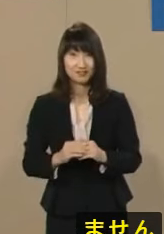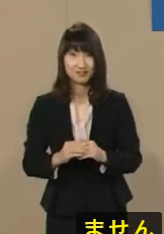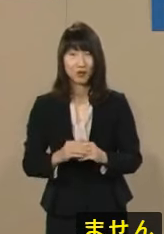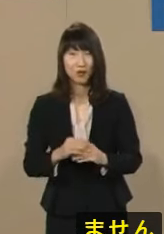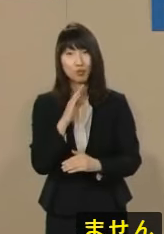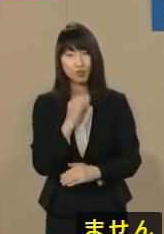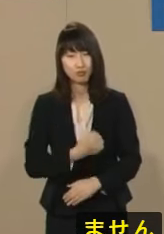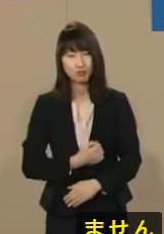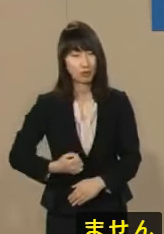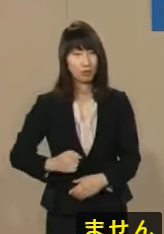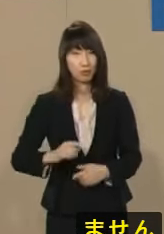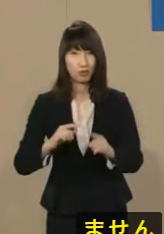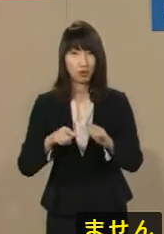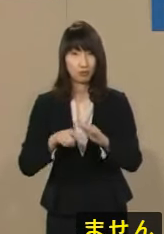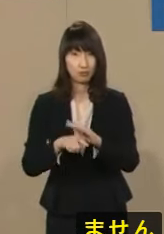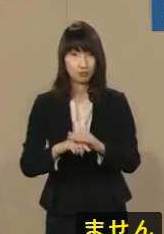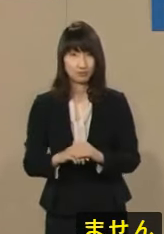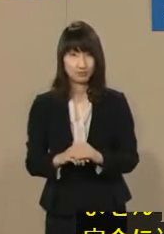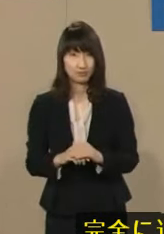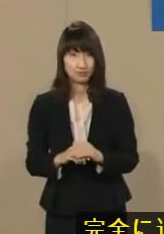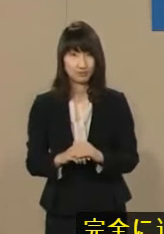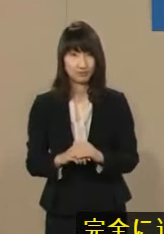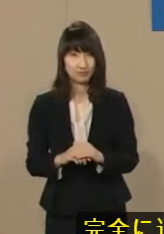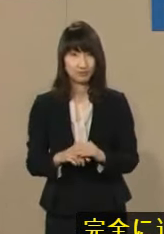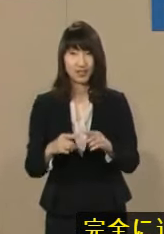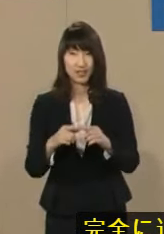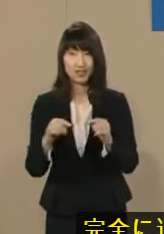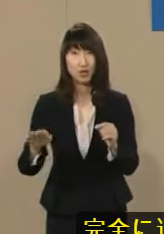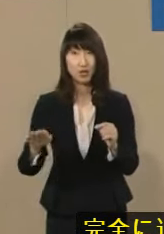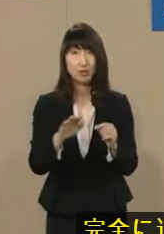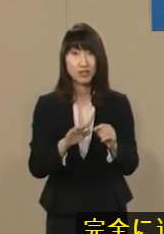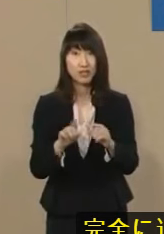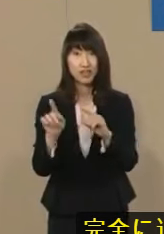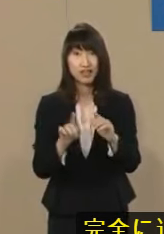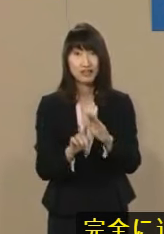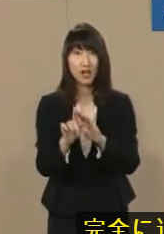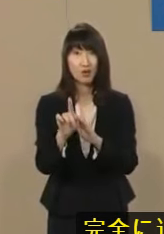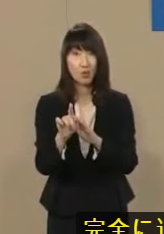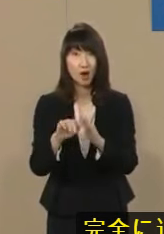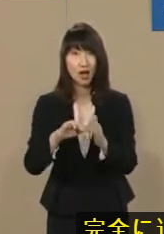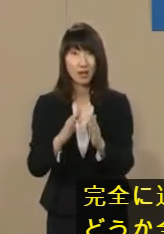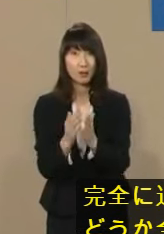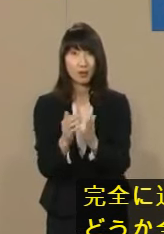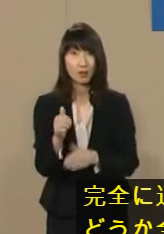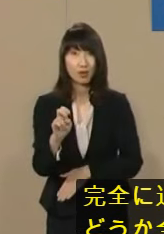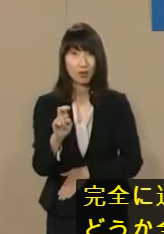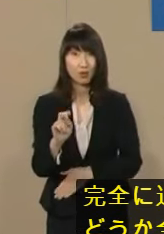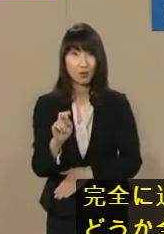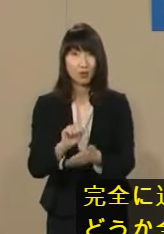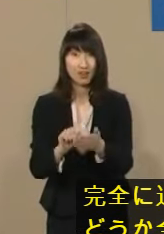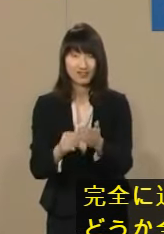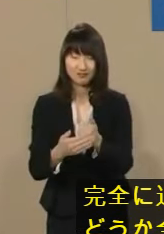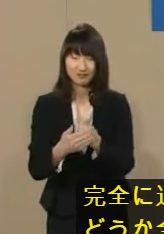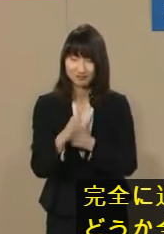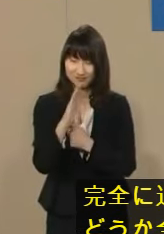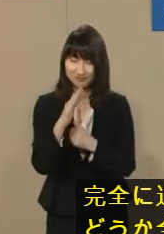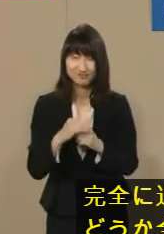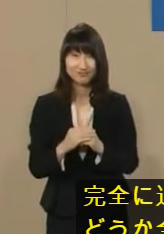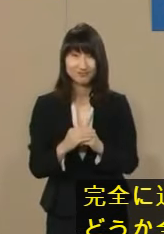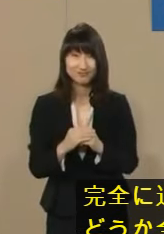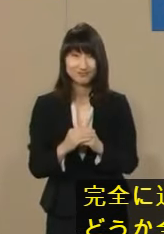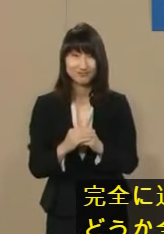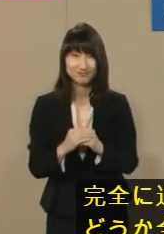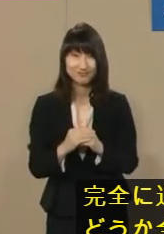の身を切る改革。どうか全国の皆さん、比例代表は山本太郎と書いてお力をお貸しください。